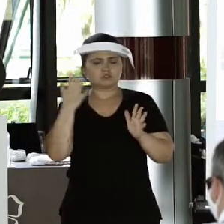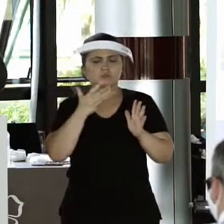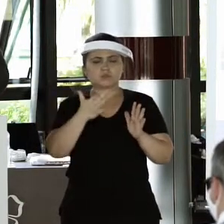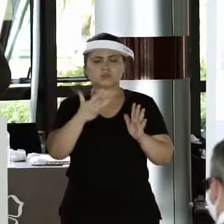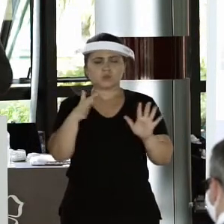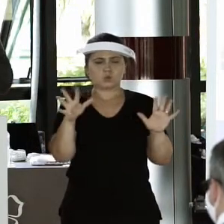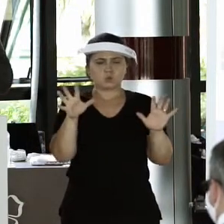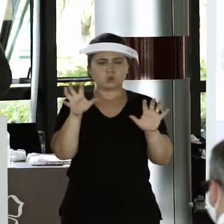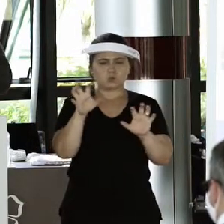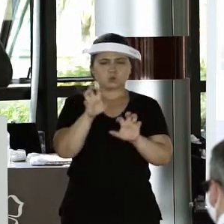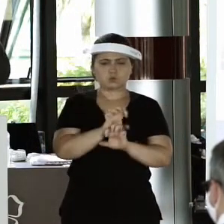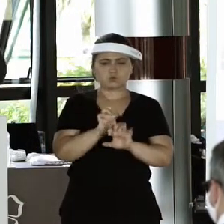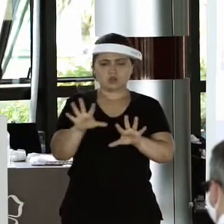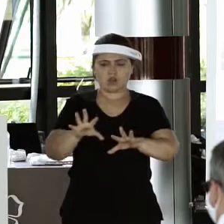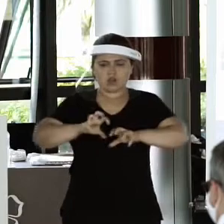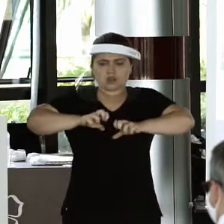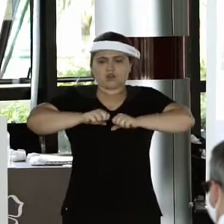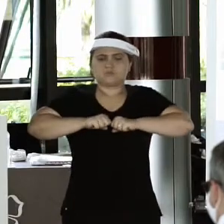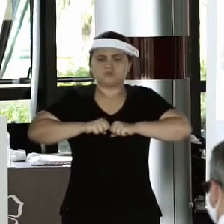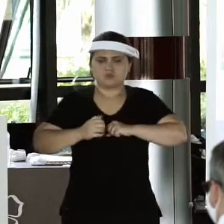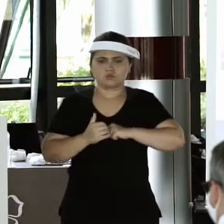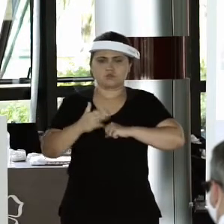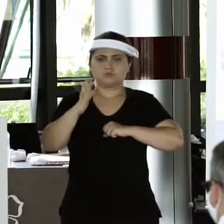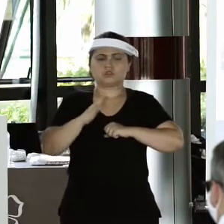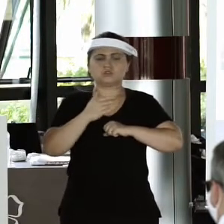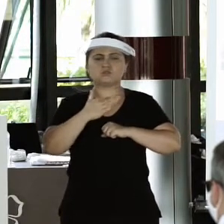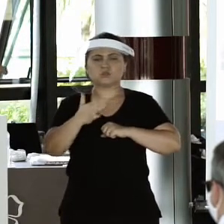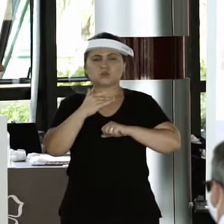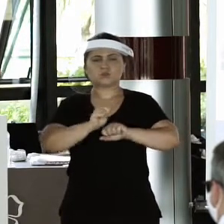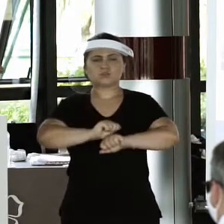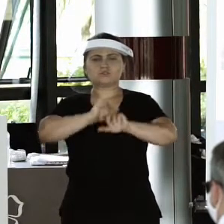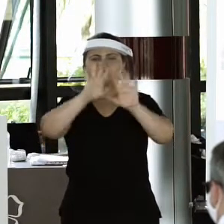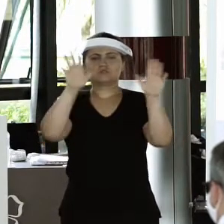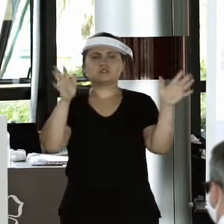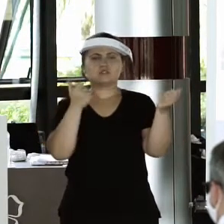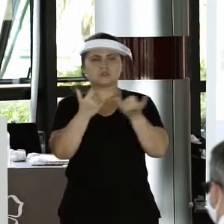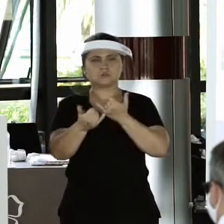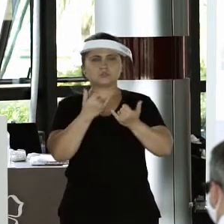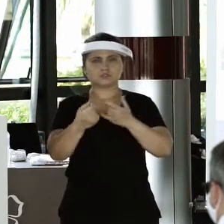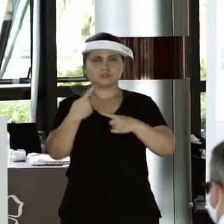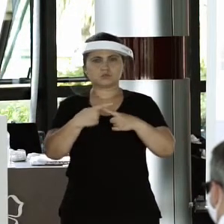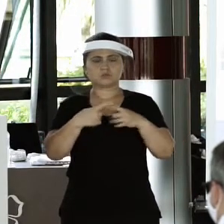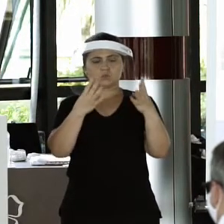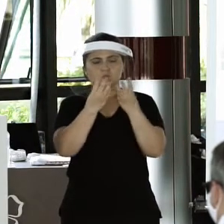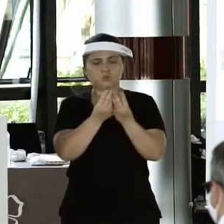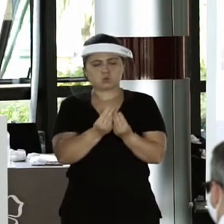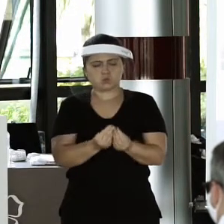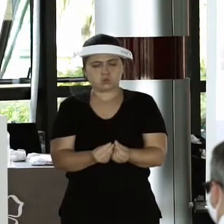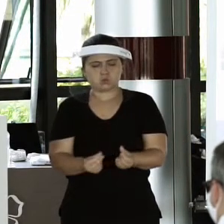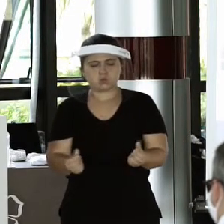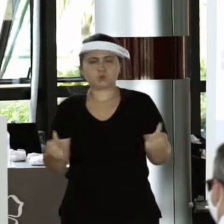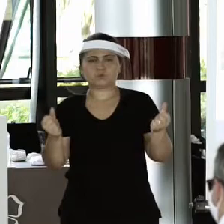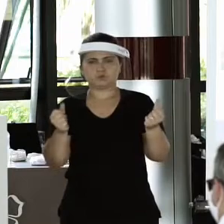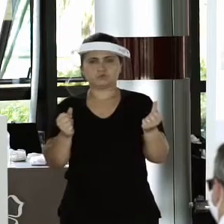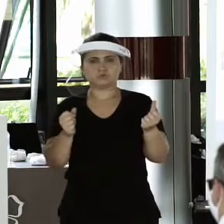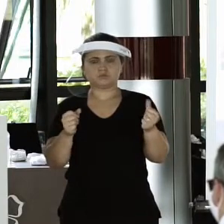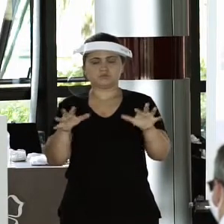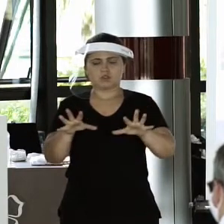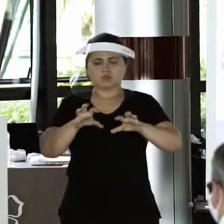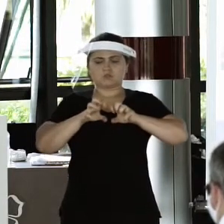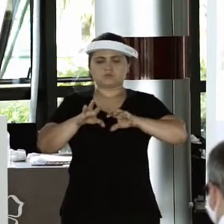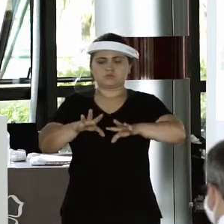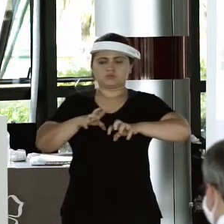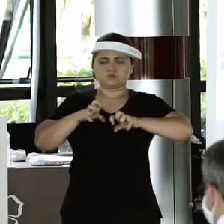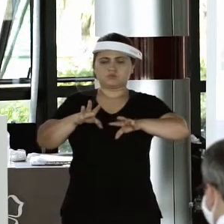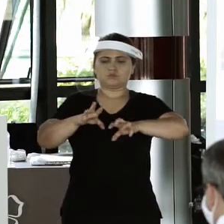cores mais escuras absorvem mais do que cores mais claras. Então isso aqui, por ter tido a deposição de sujidade, está